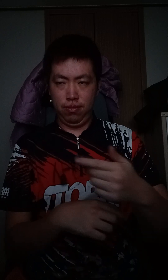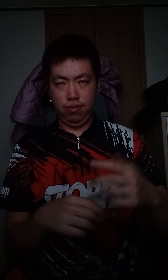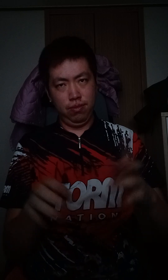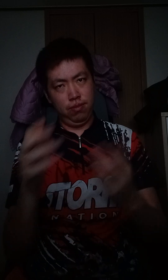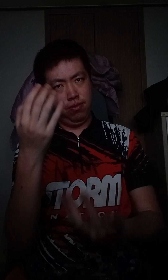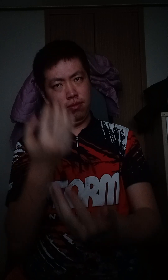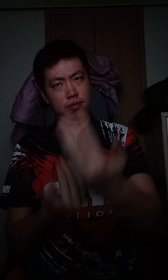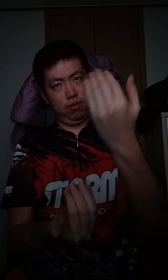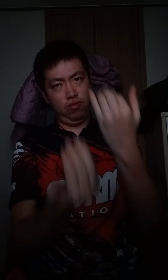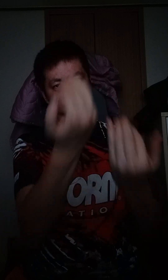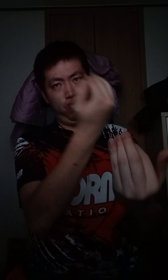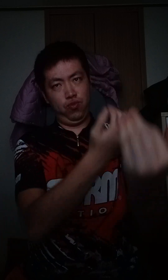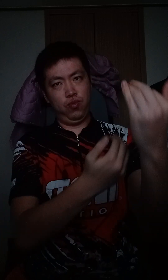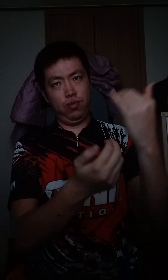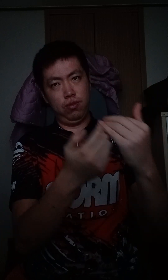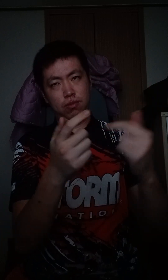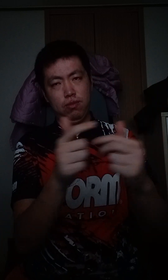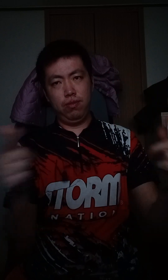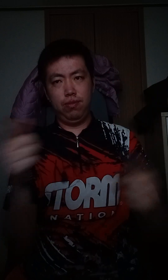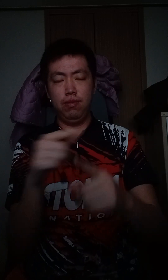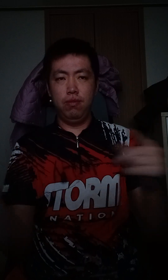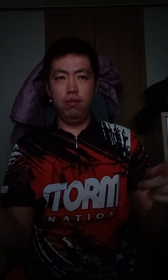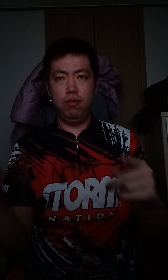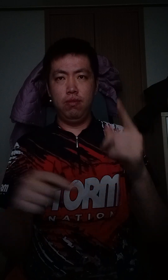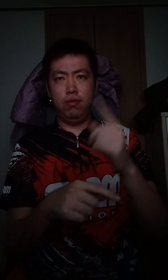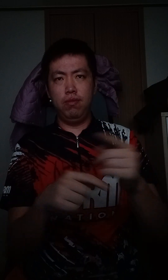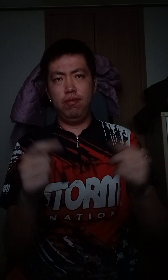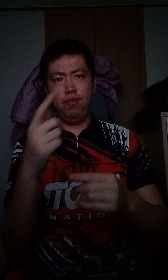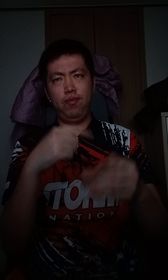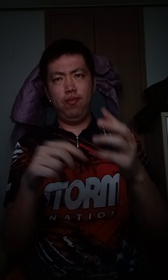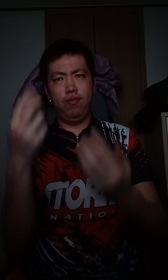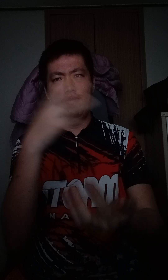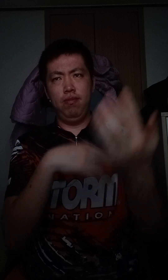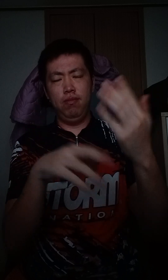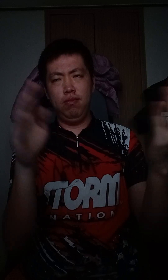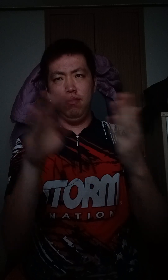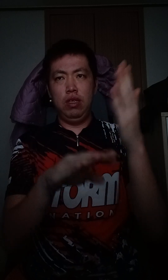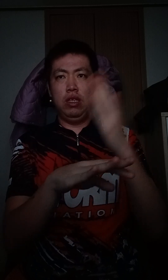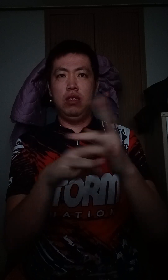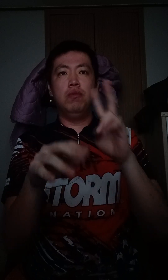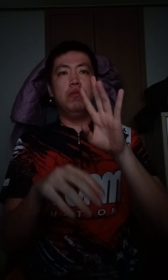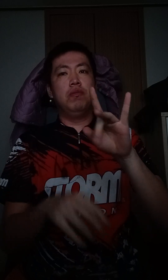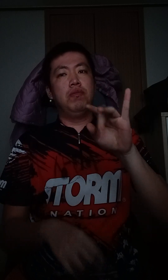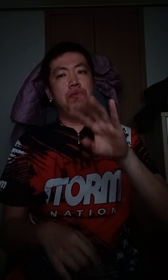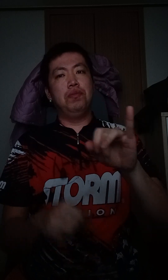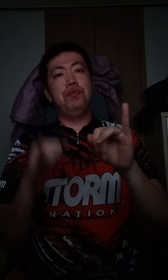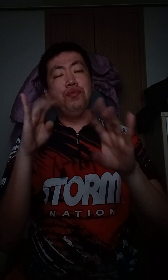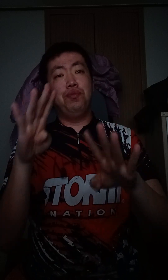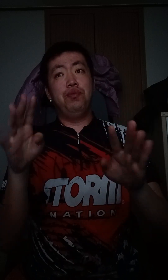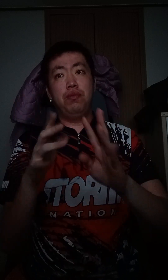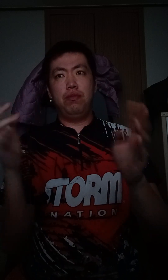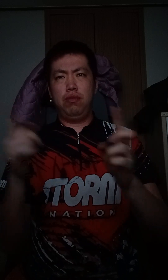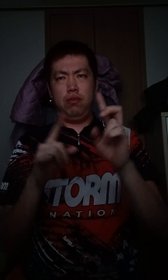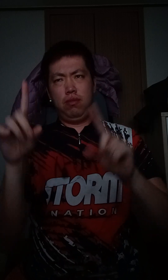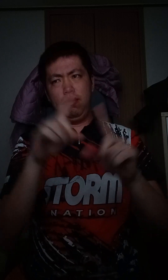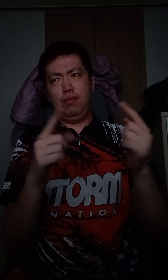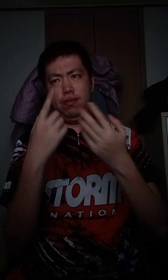불에 타고 충전기와 인접 차량 한 대가 일부 불에 타 소방서 추산 690여만 원 상당의 재산